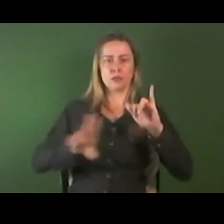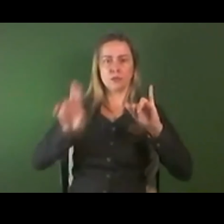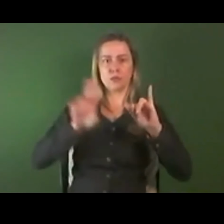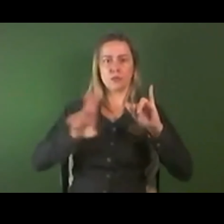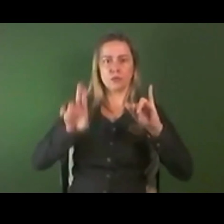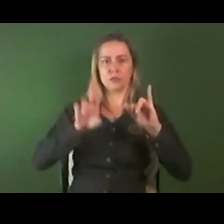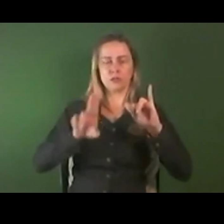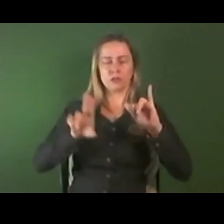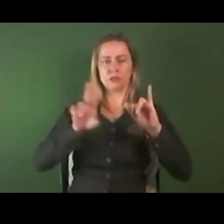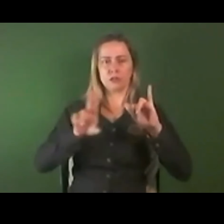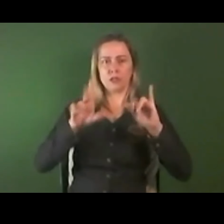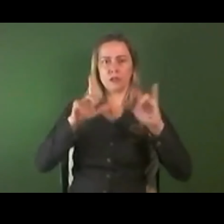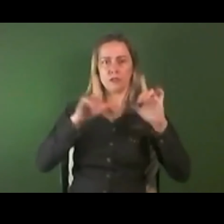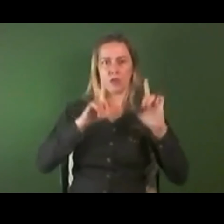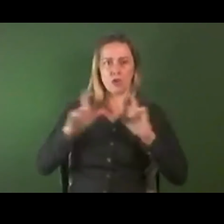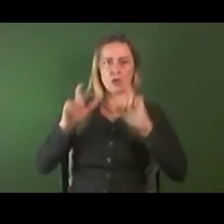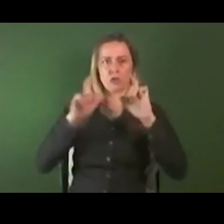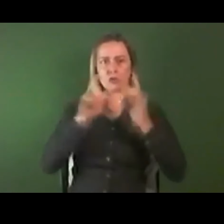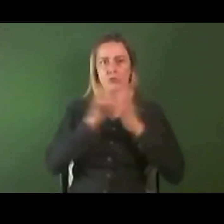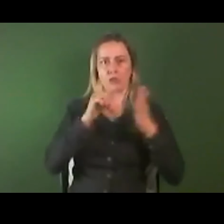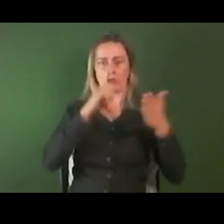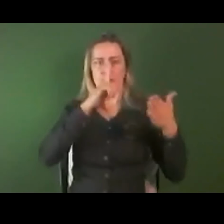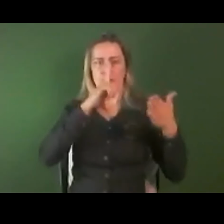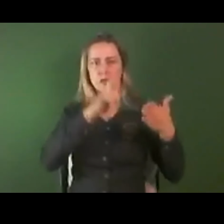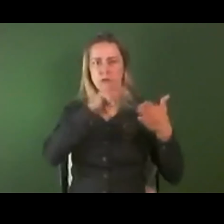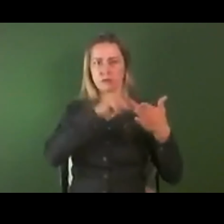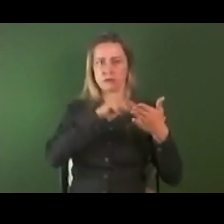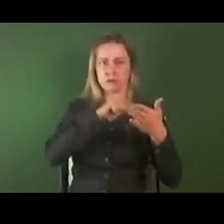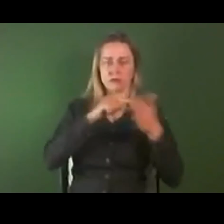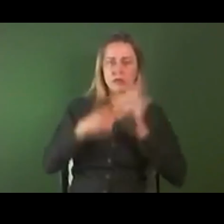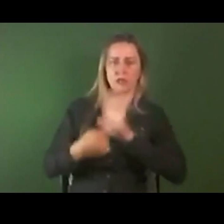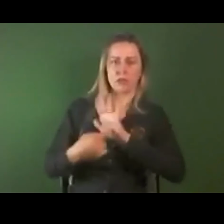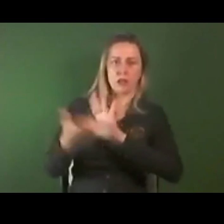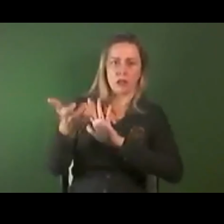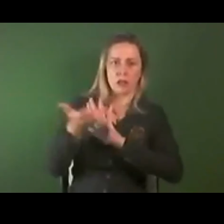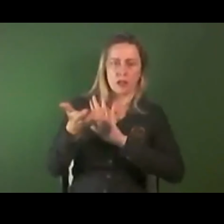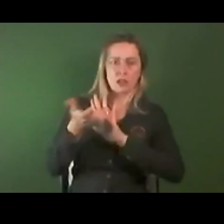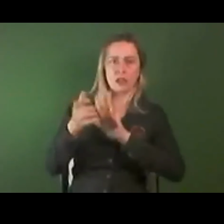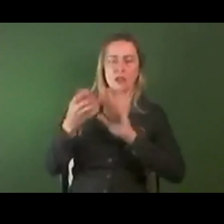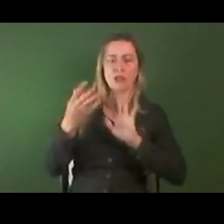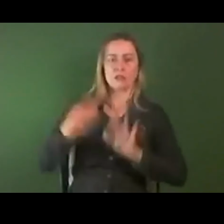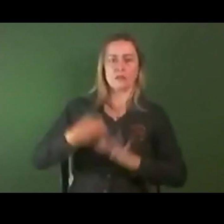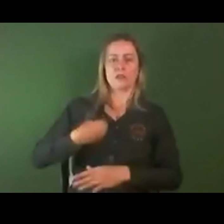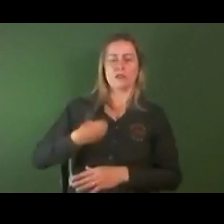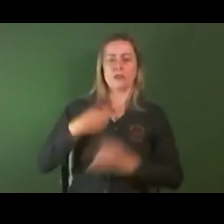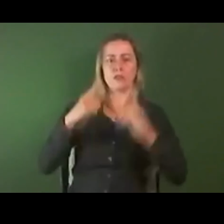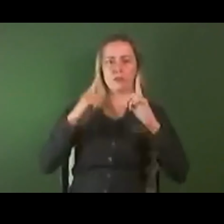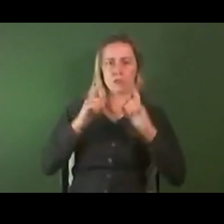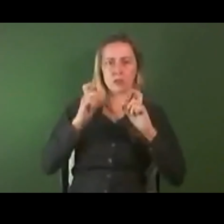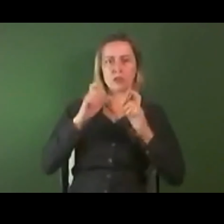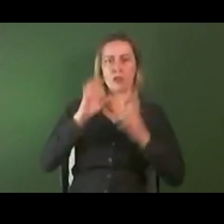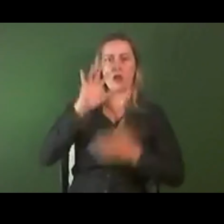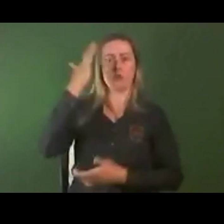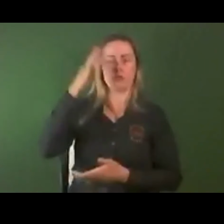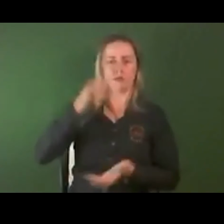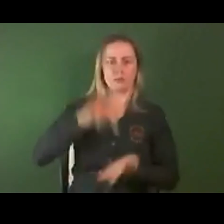fotografia. E ele fala claramente que ele queria ter estado nesse lugar e fotografado essa cena. Então, para ele,